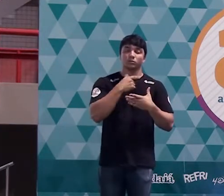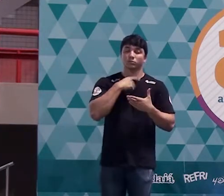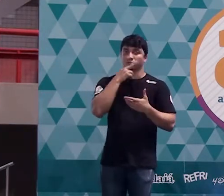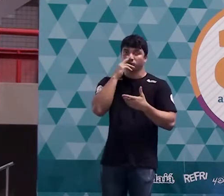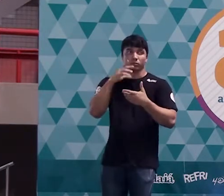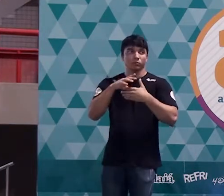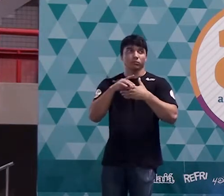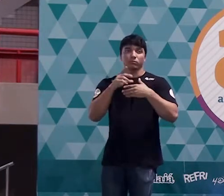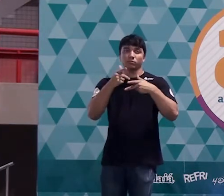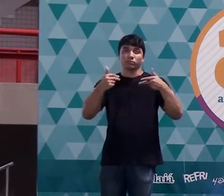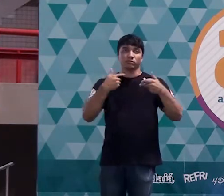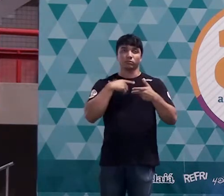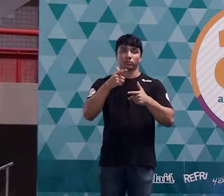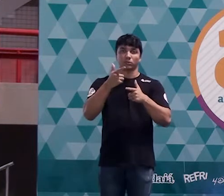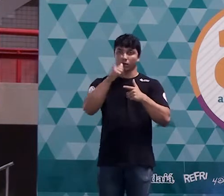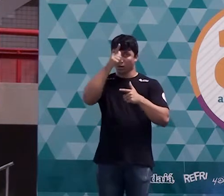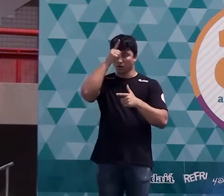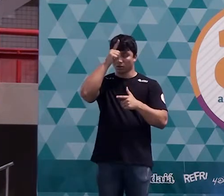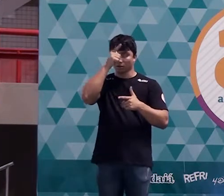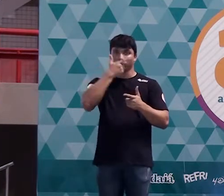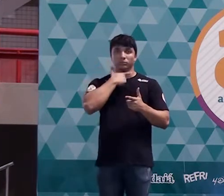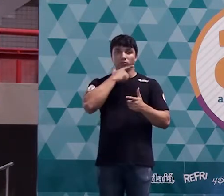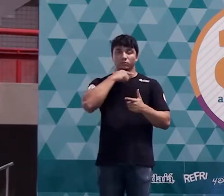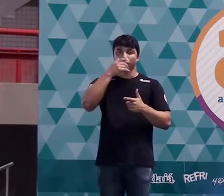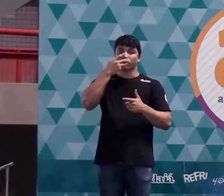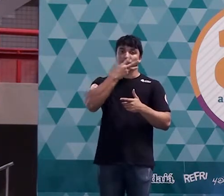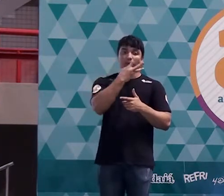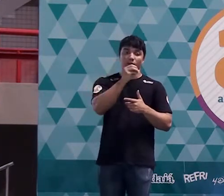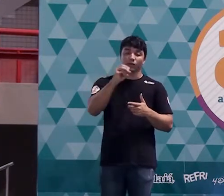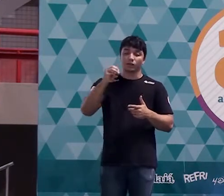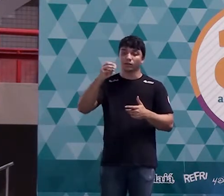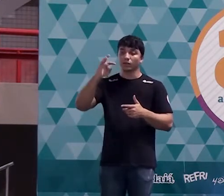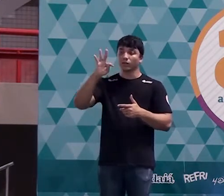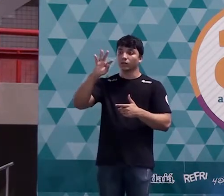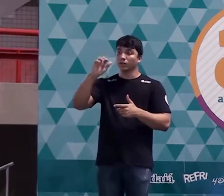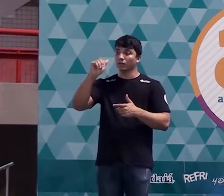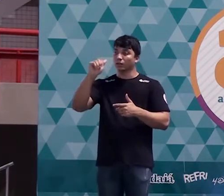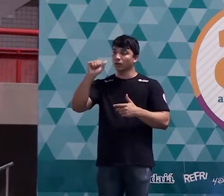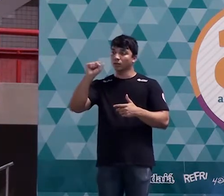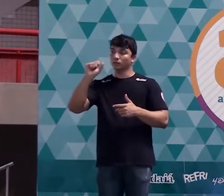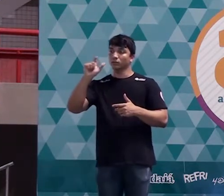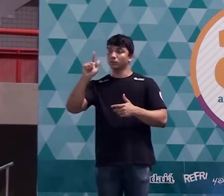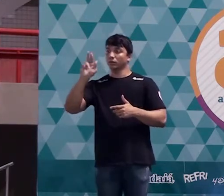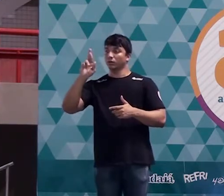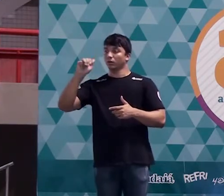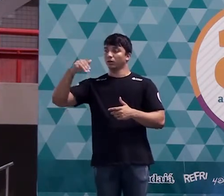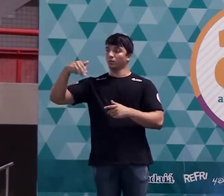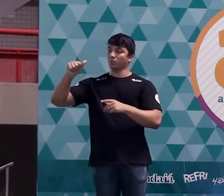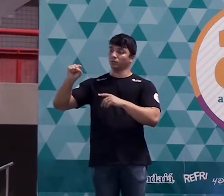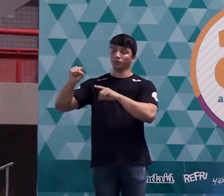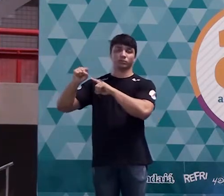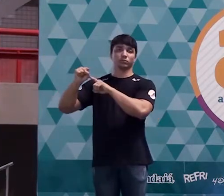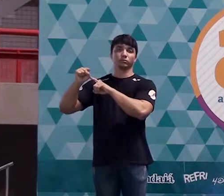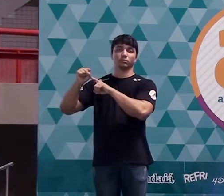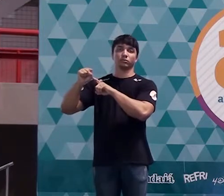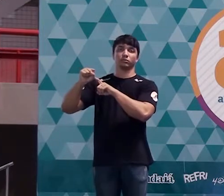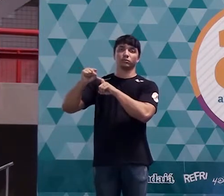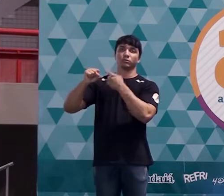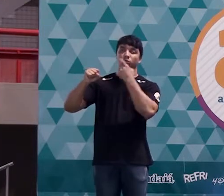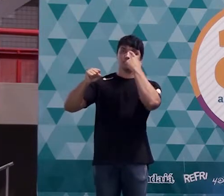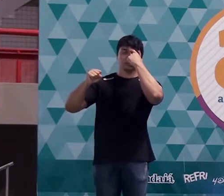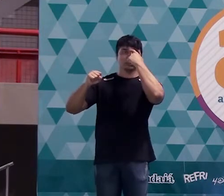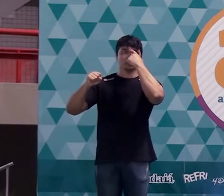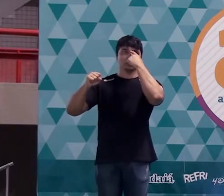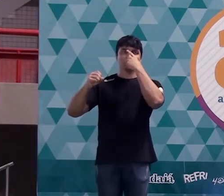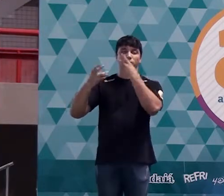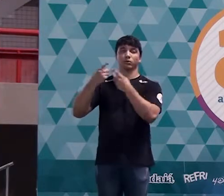no supermercado e você dizer assim, me dê 300 gramas de presunto. Se a pessoa